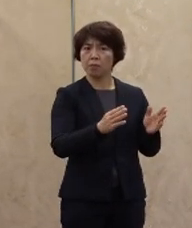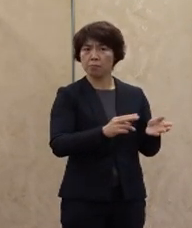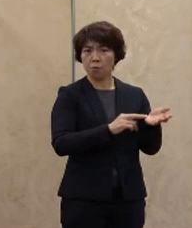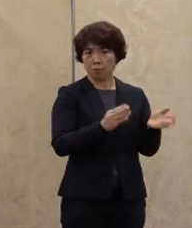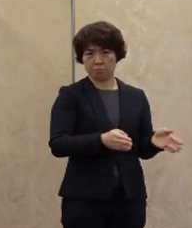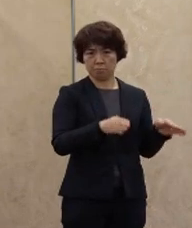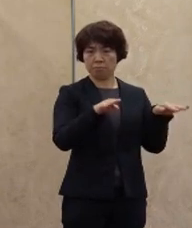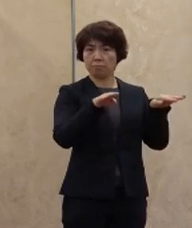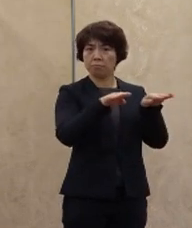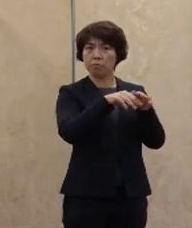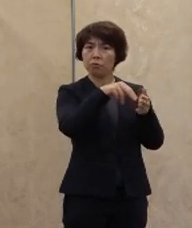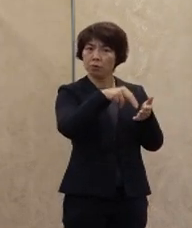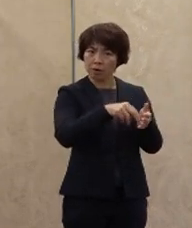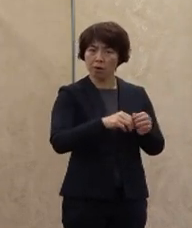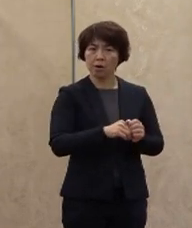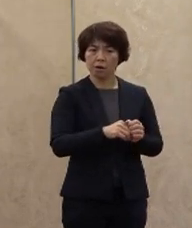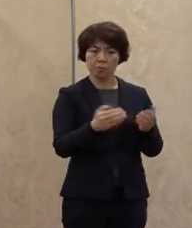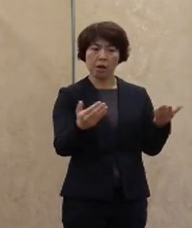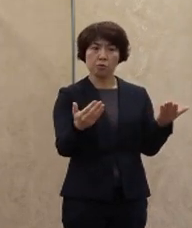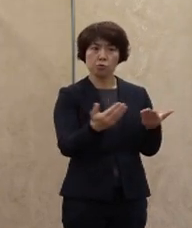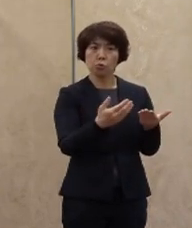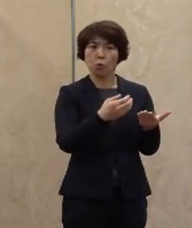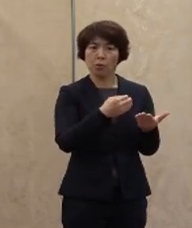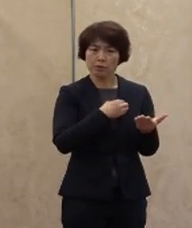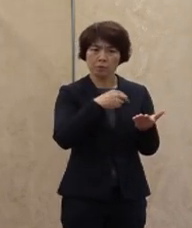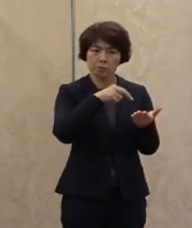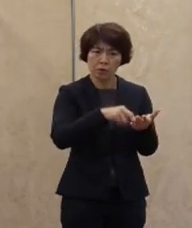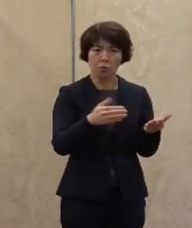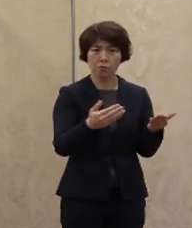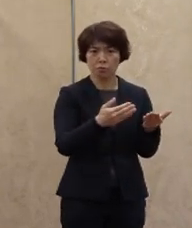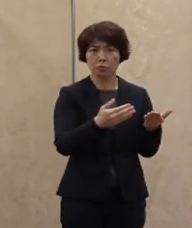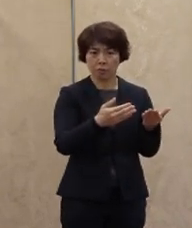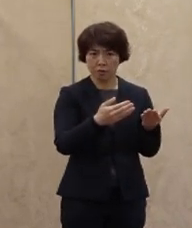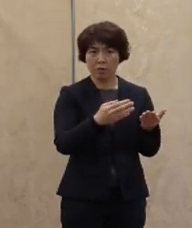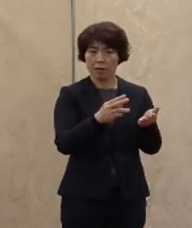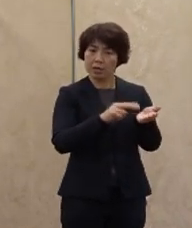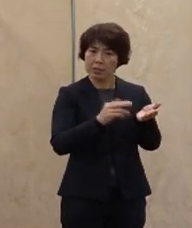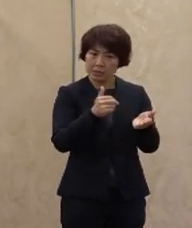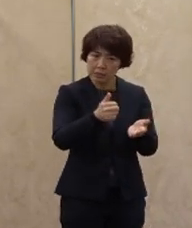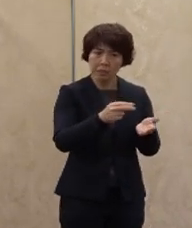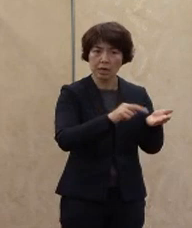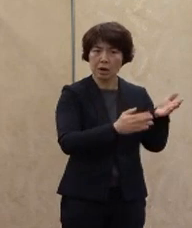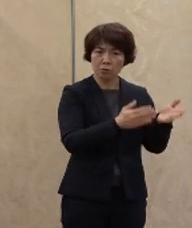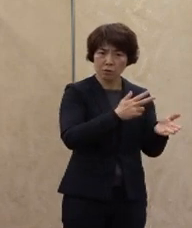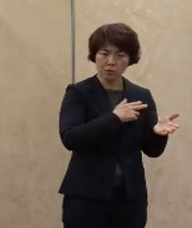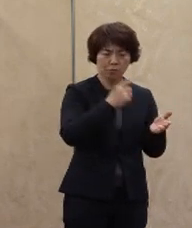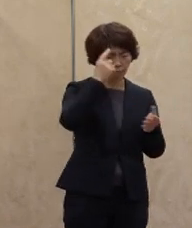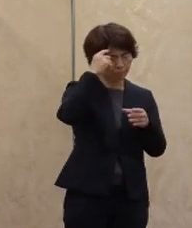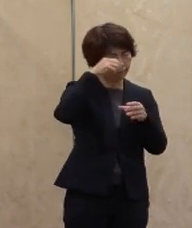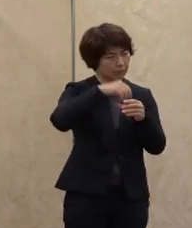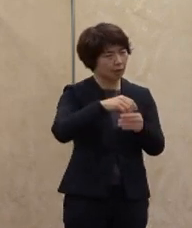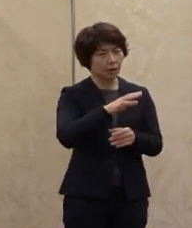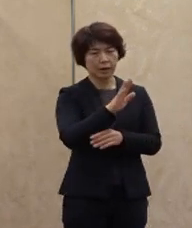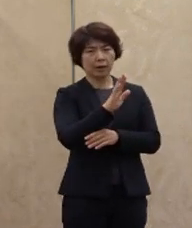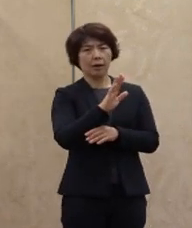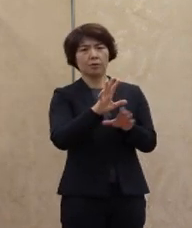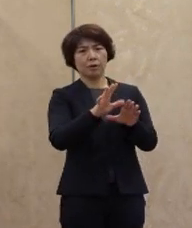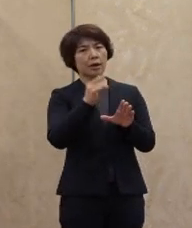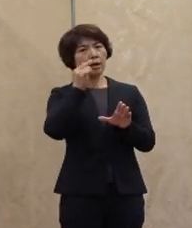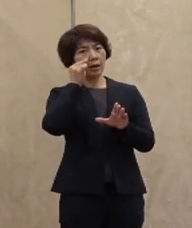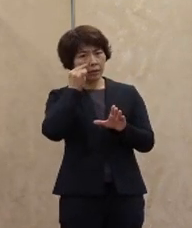ぱりいわゆる従業員としての職員のことを考えるとできないよというのはやっぱり課題としてもあ